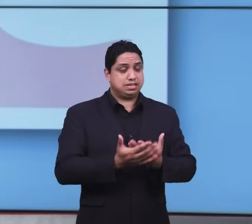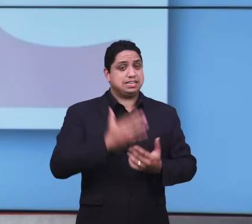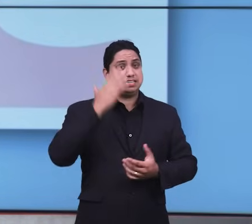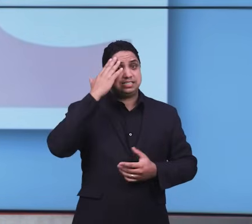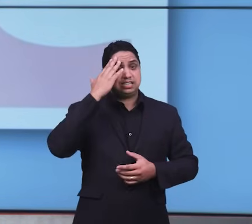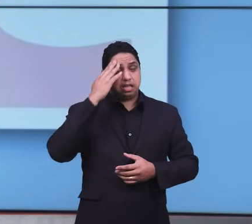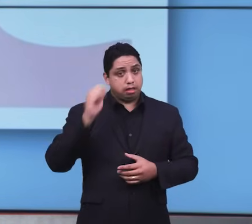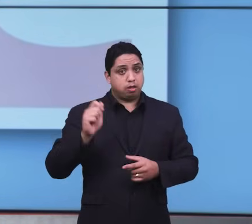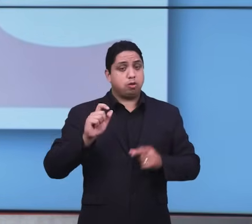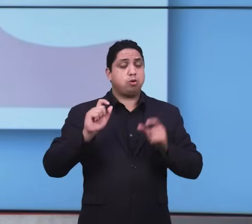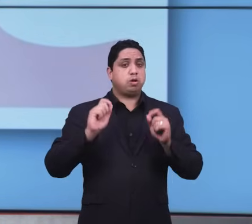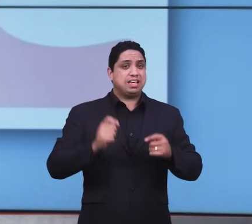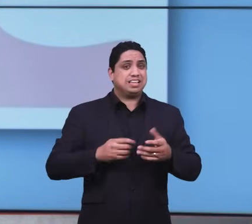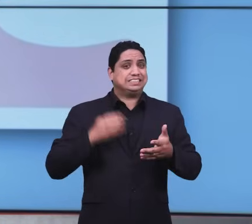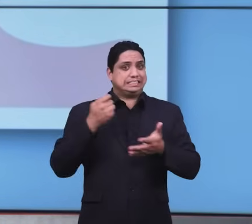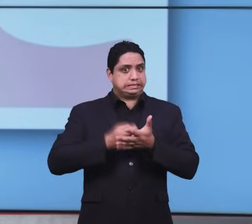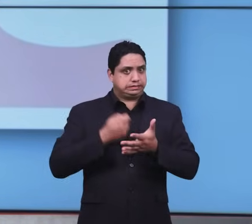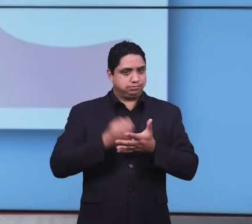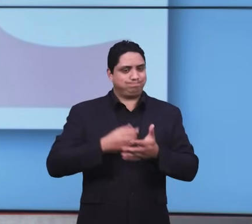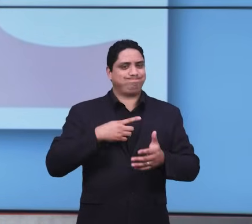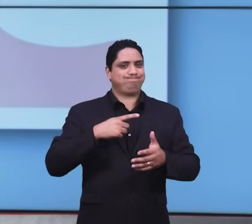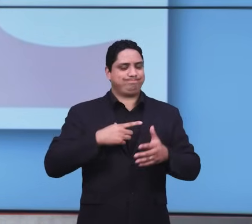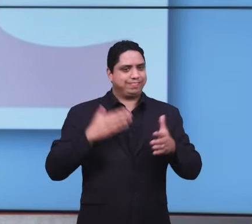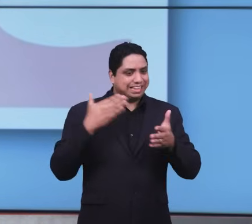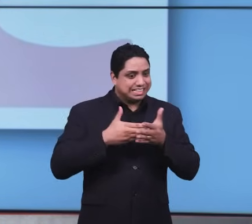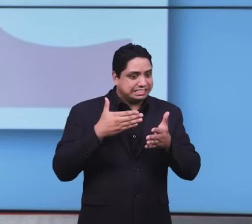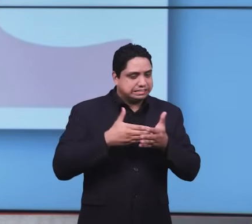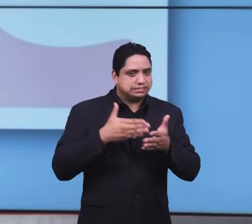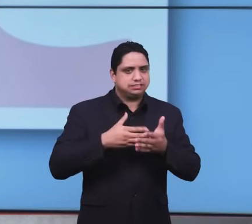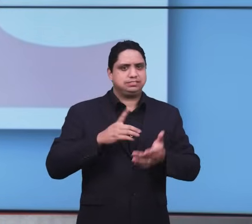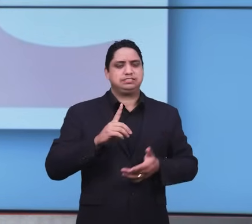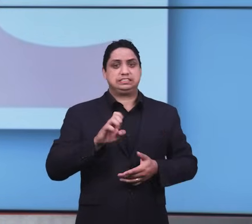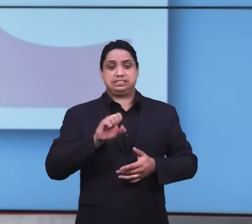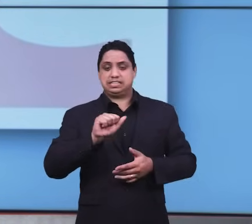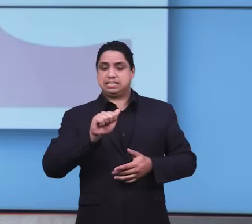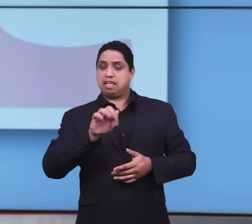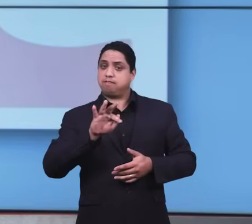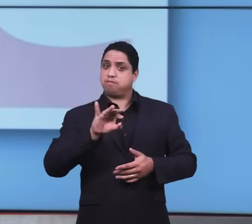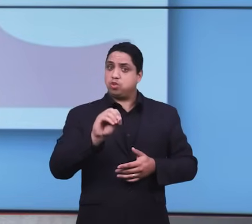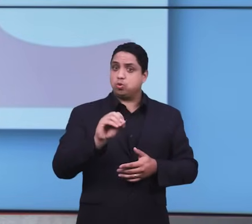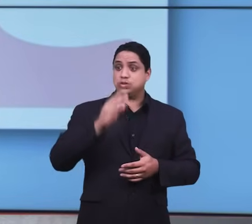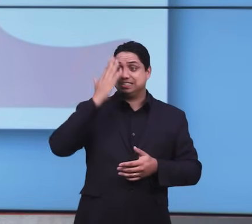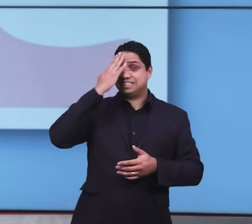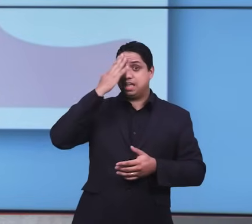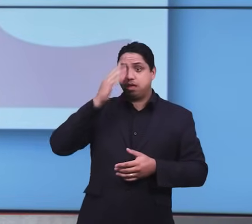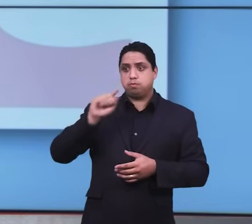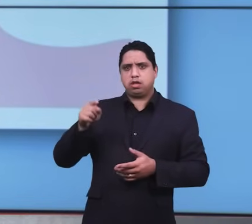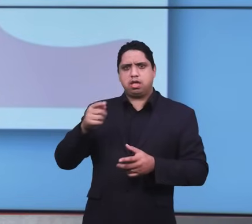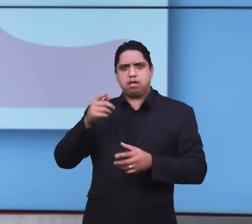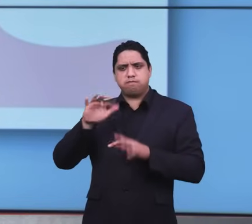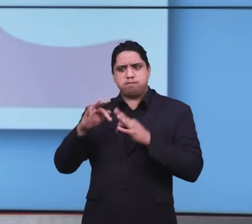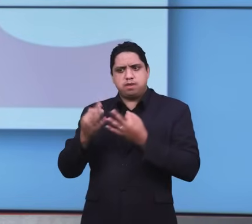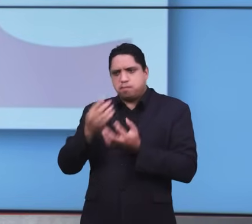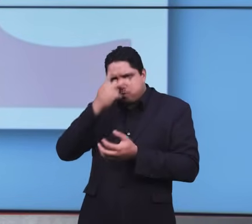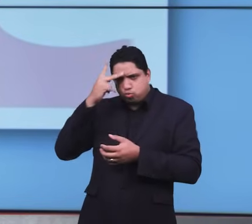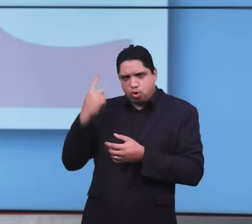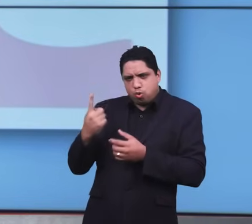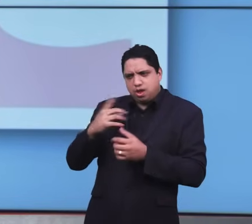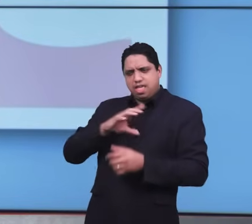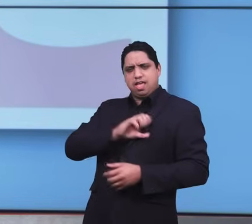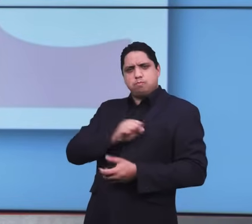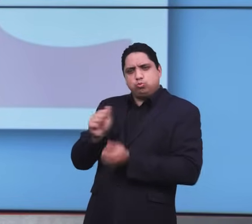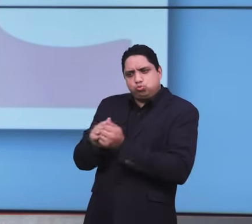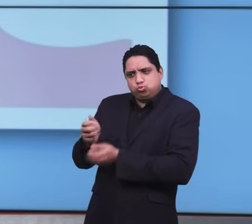quando recebe um diagnóstico de alguém com deficiência, seja um filho, um irmão ou até mesmo alguém que amamos, que